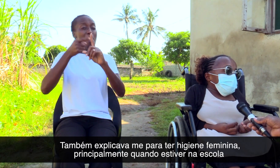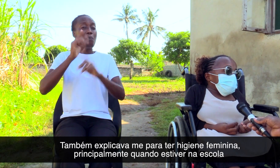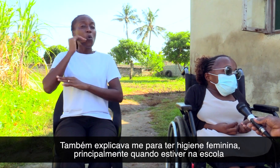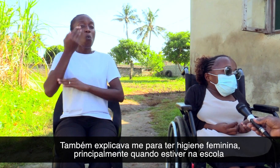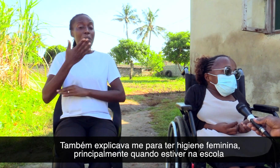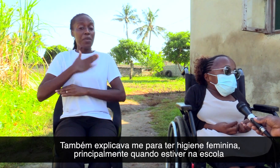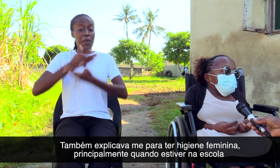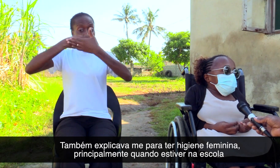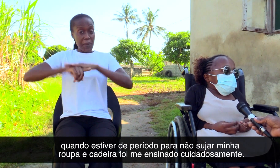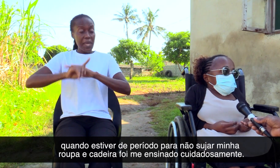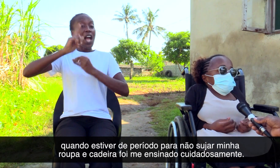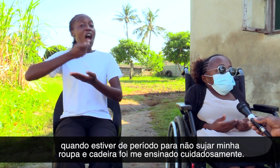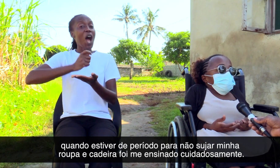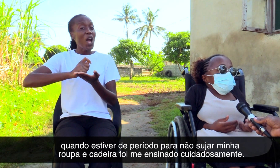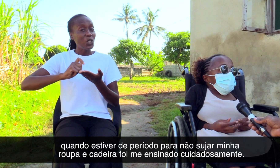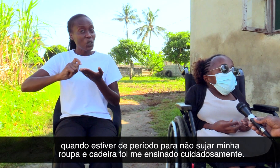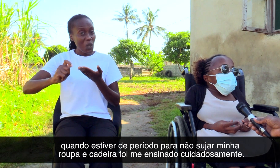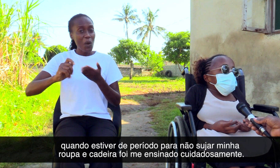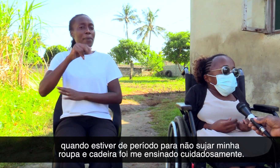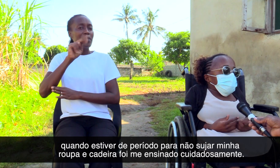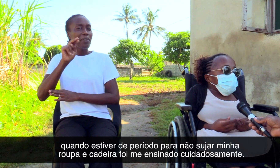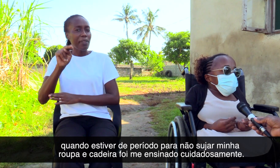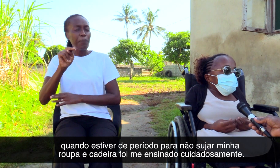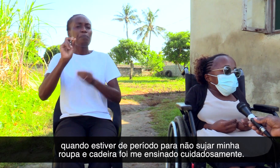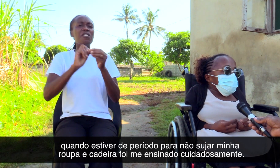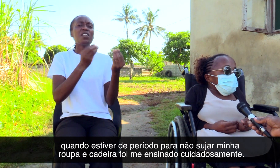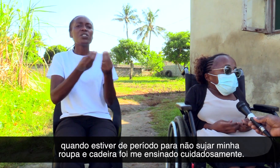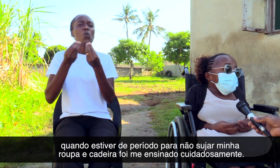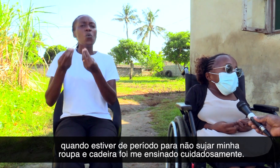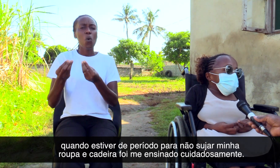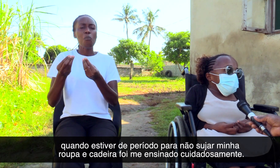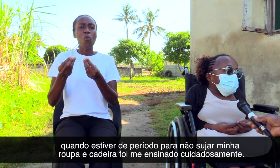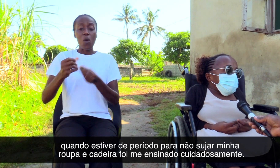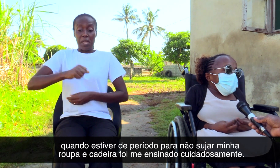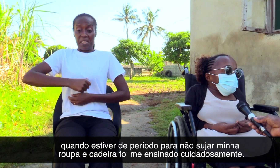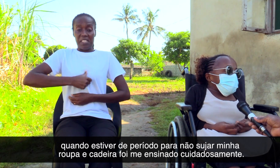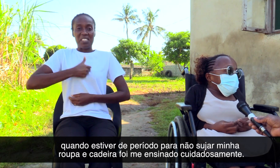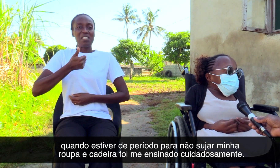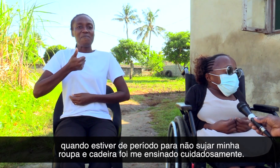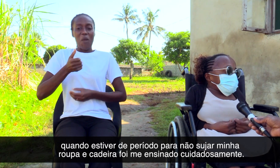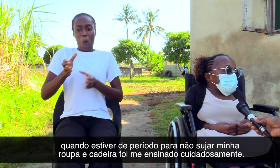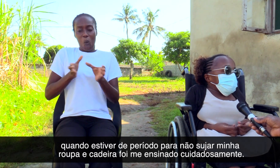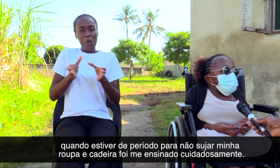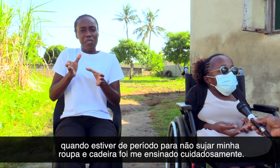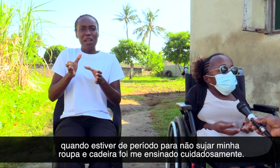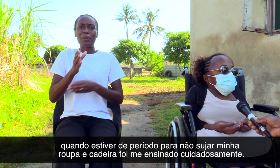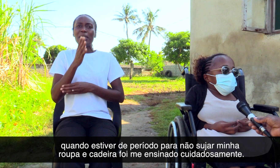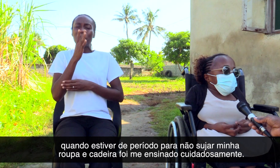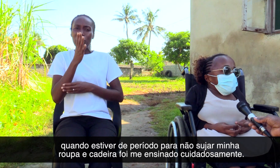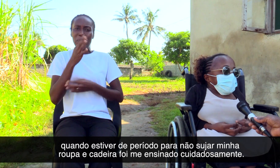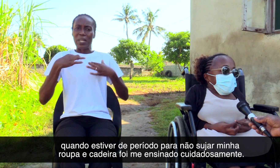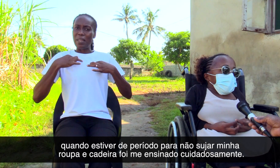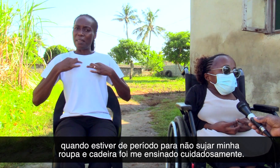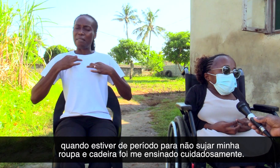escola. Estou menstruada, estou suja, como é que eu devo cuidar-me mais para não sujar as minhas roupas,